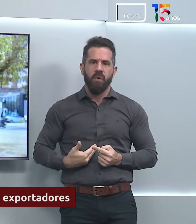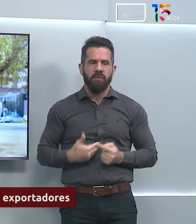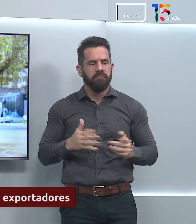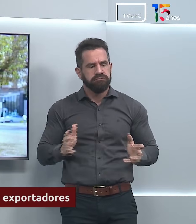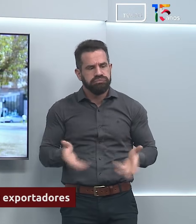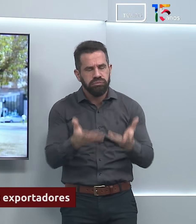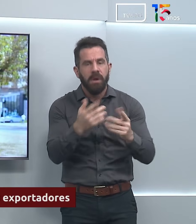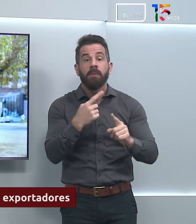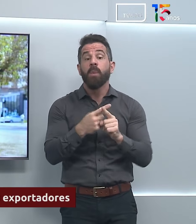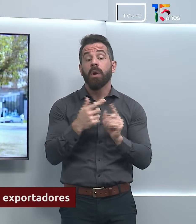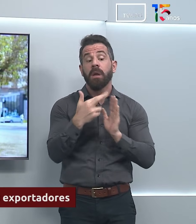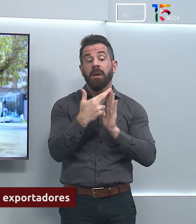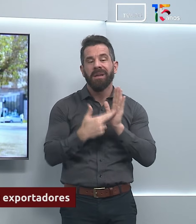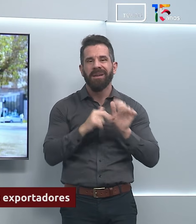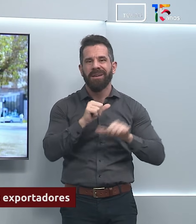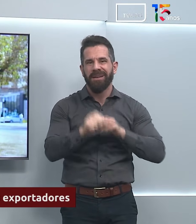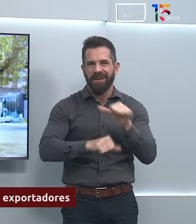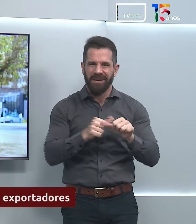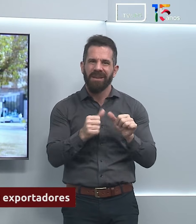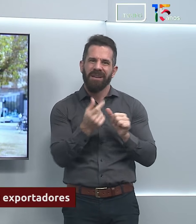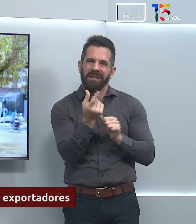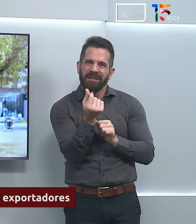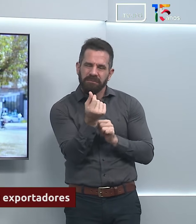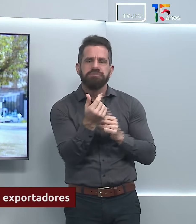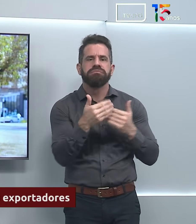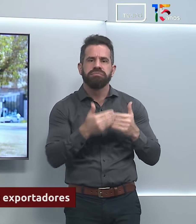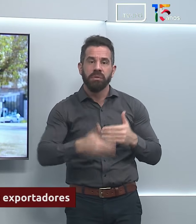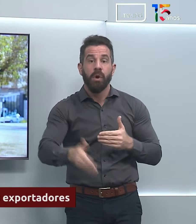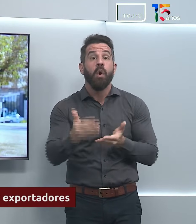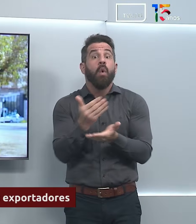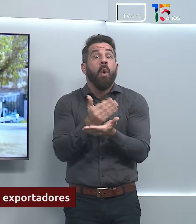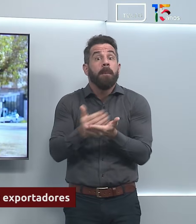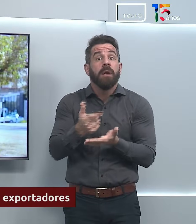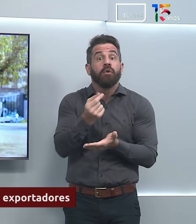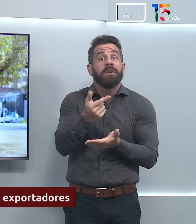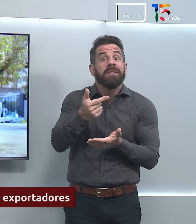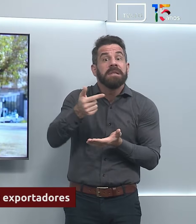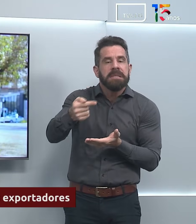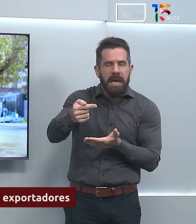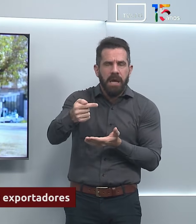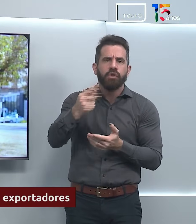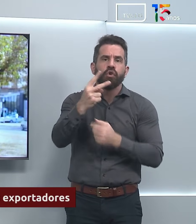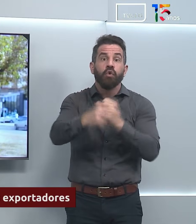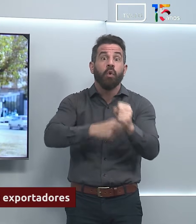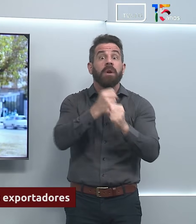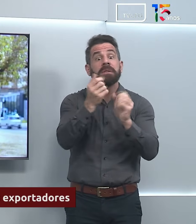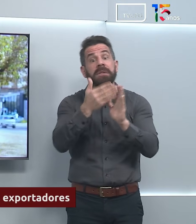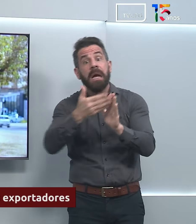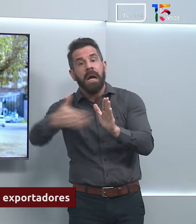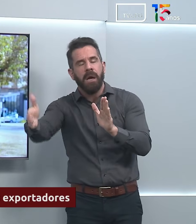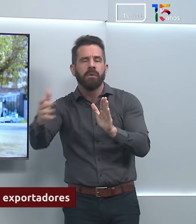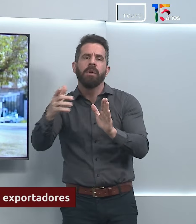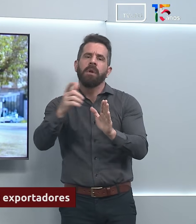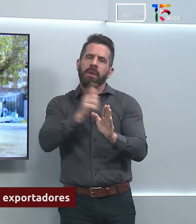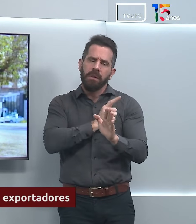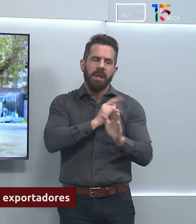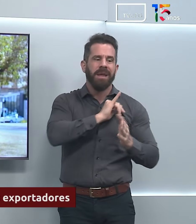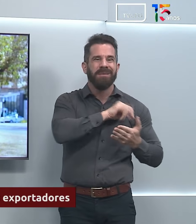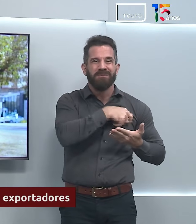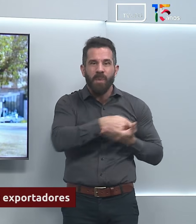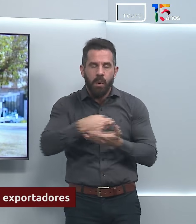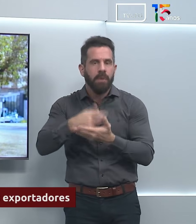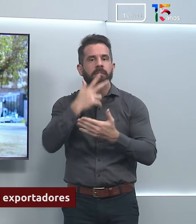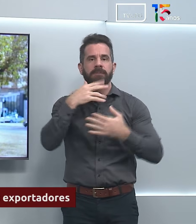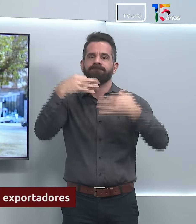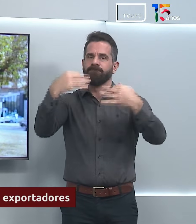reforma tributária, que só começa a valer em 2027. Então, daqui 2 anos, a lógica de cobrança de impostos muda de